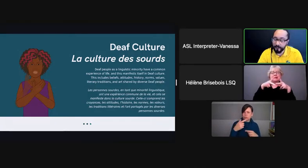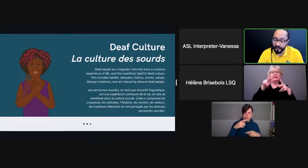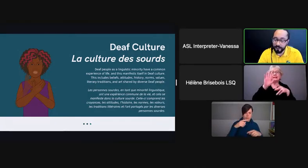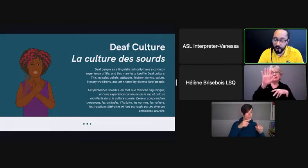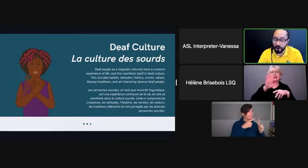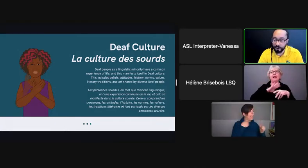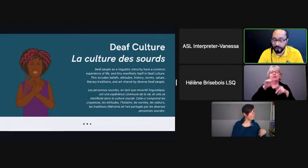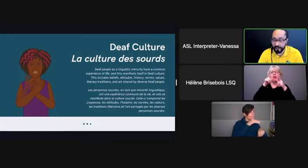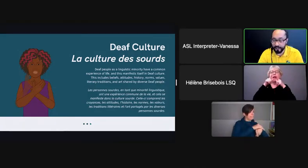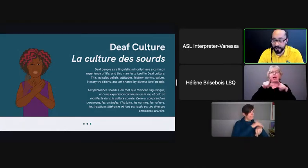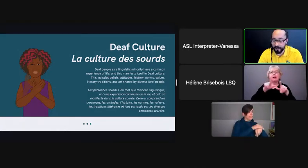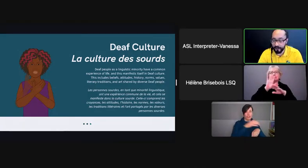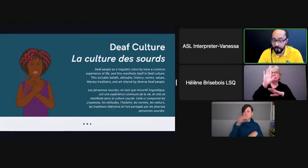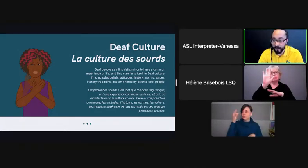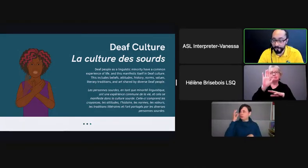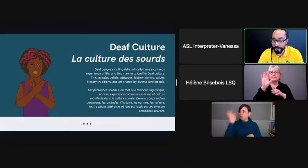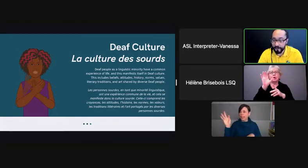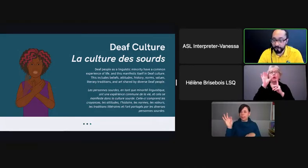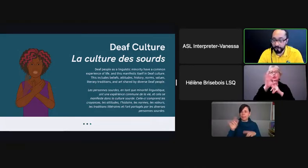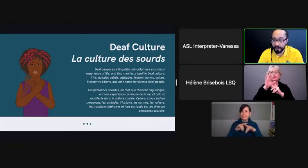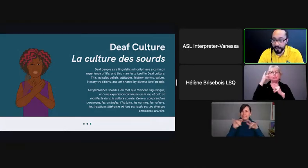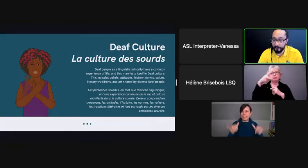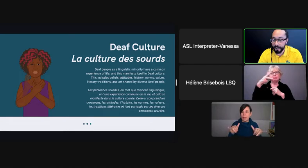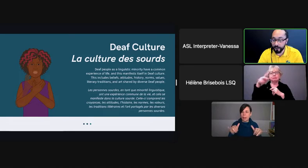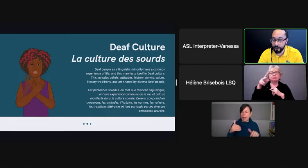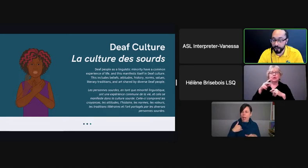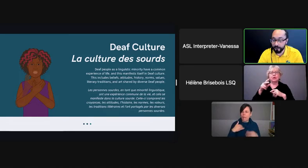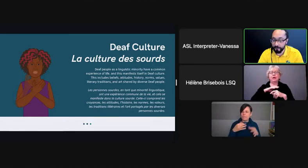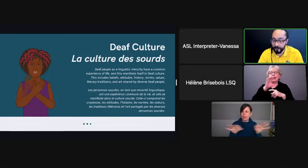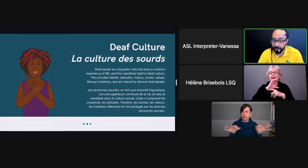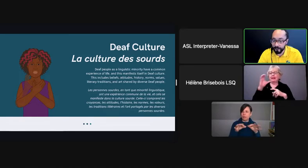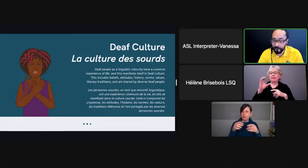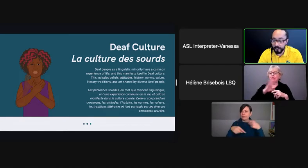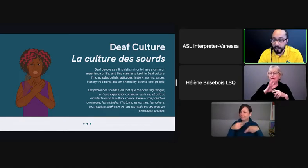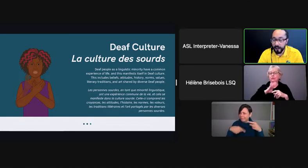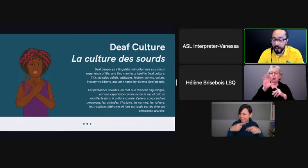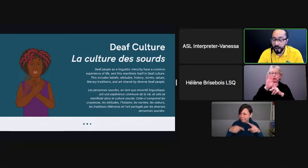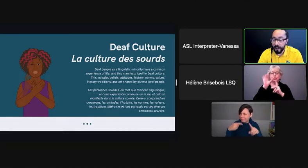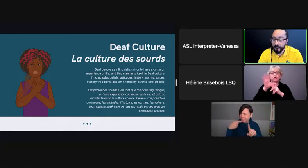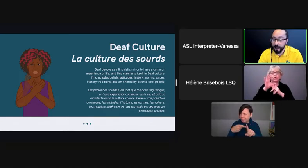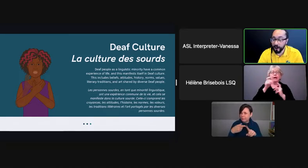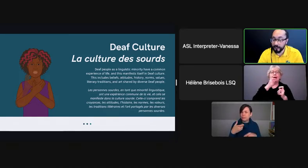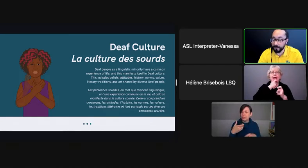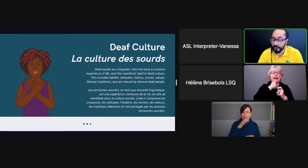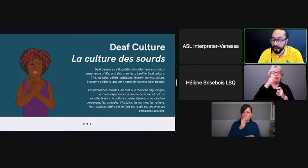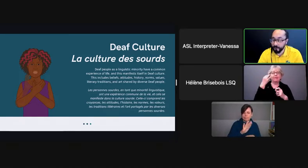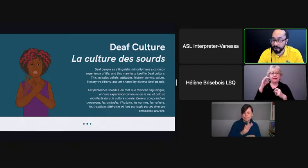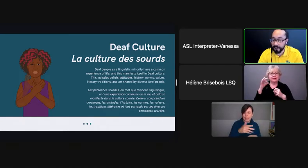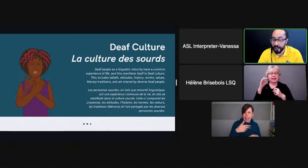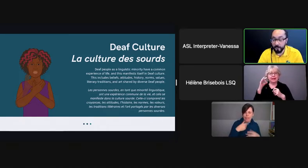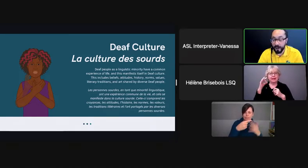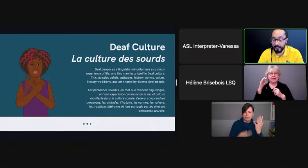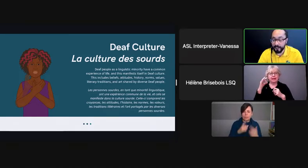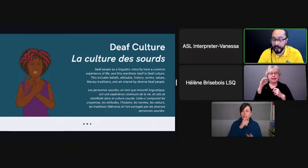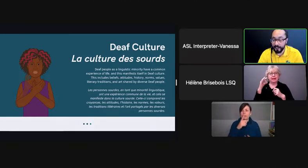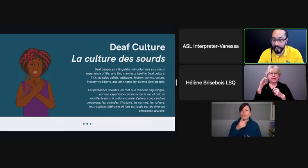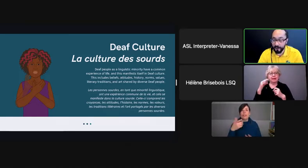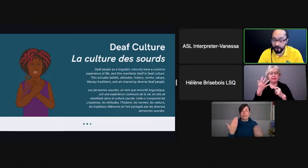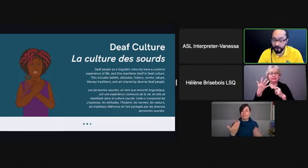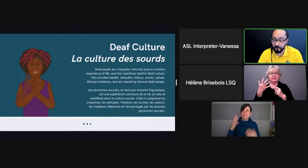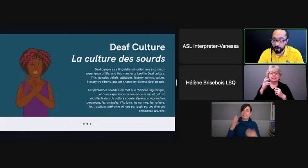langue et ça a rapport à la culture. Au Canada, il y a une culture également, par exemple l'anglais et le français. Ce sont